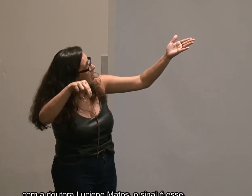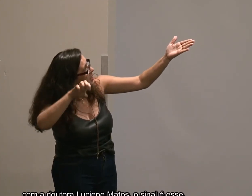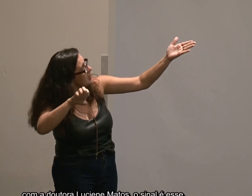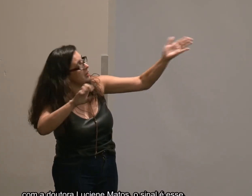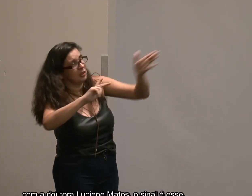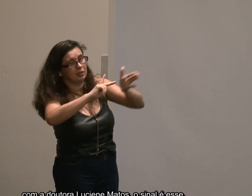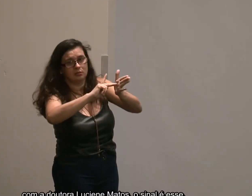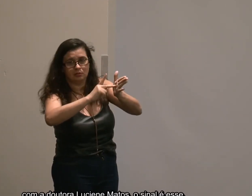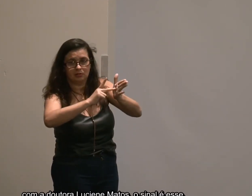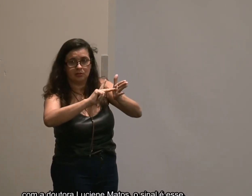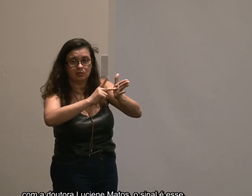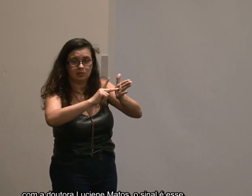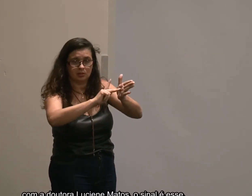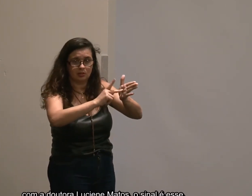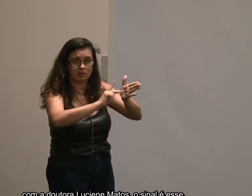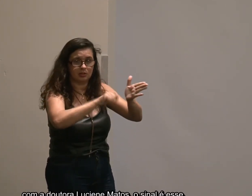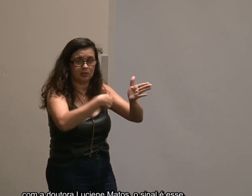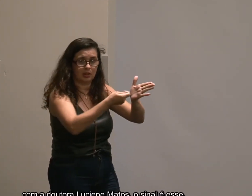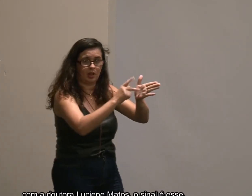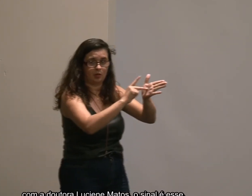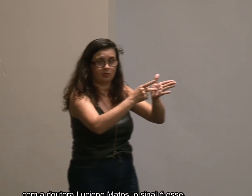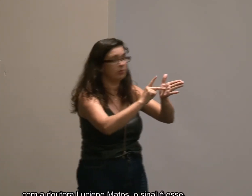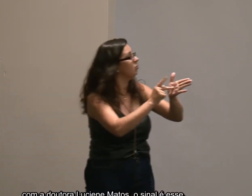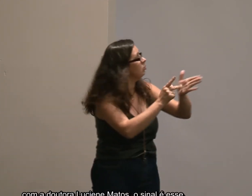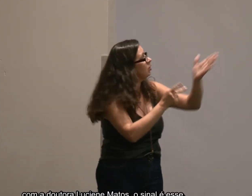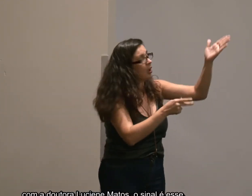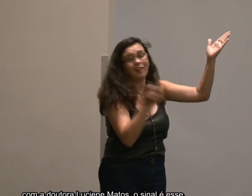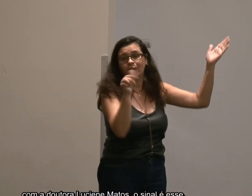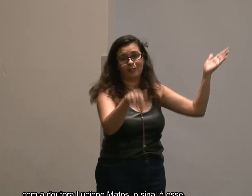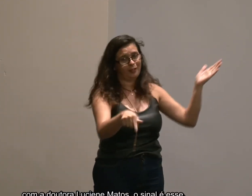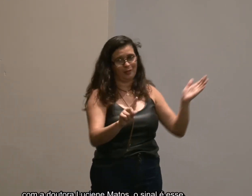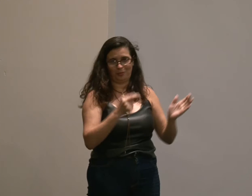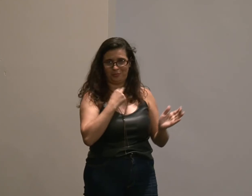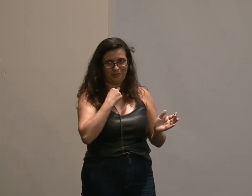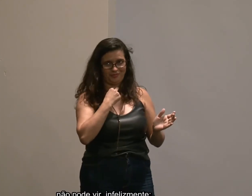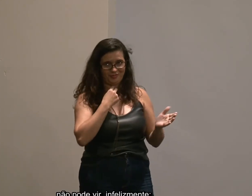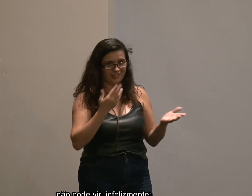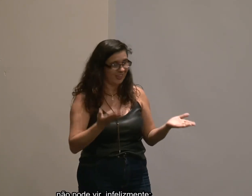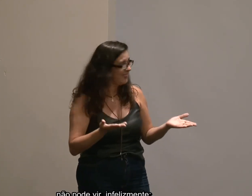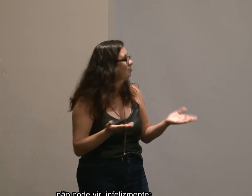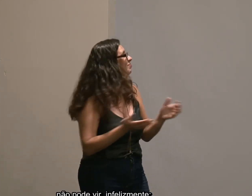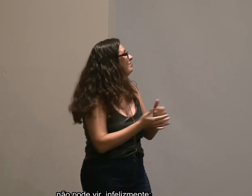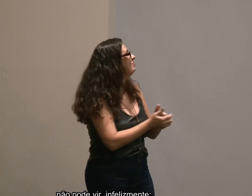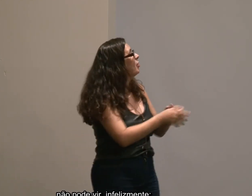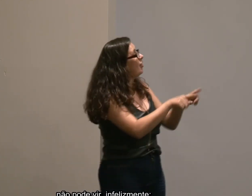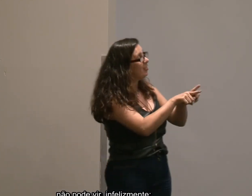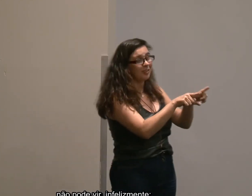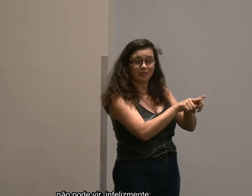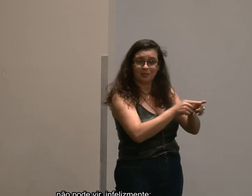doutora Luciene Matos sinal é esse não pôde vir infelizmente